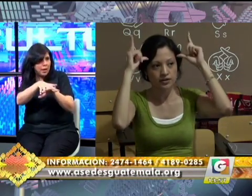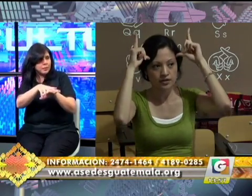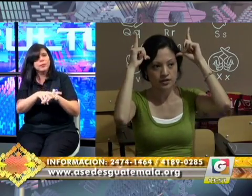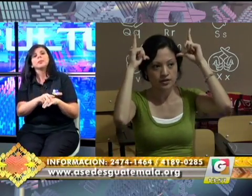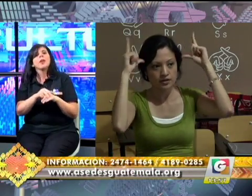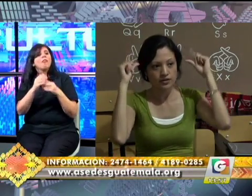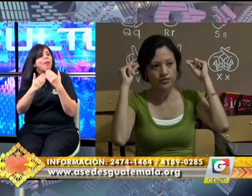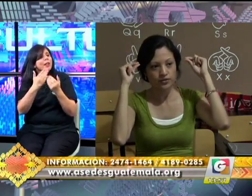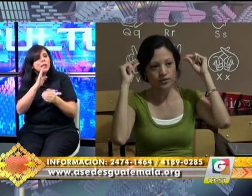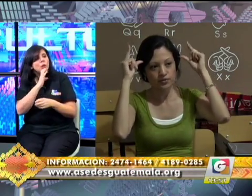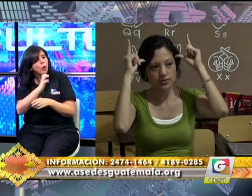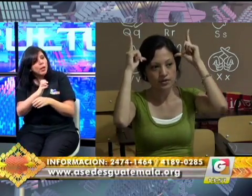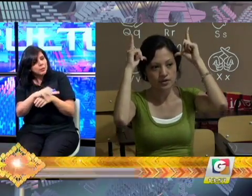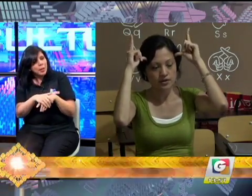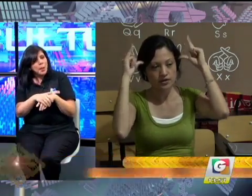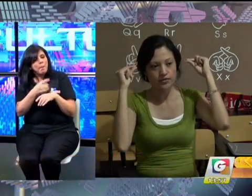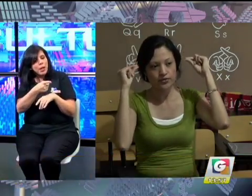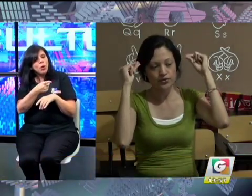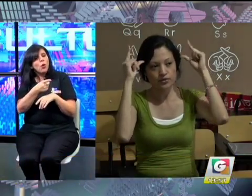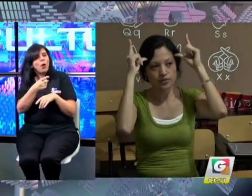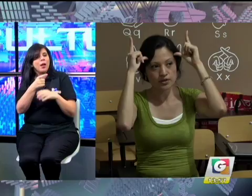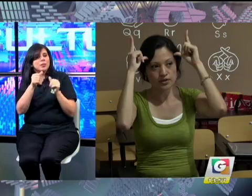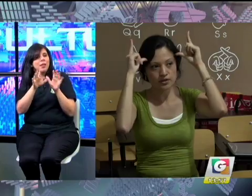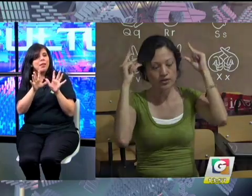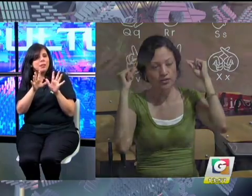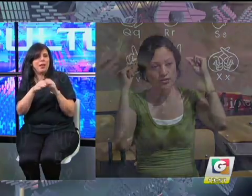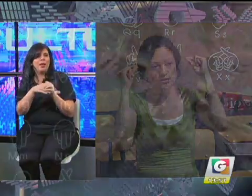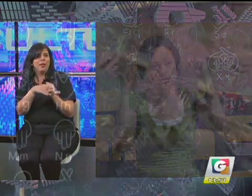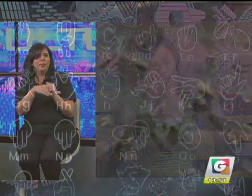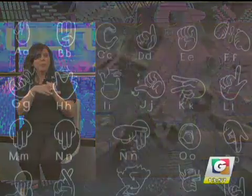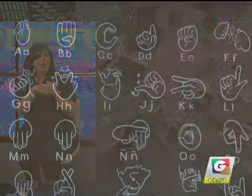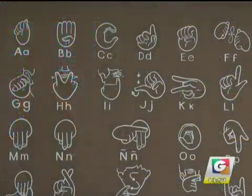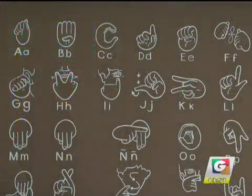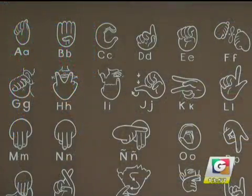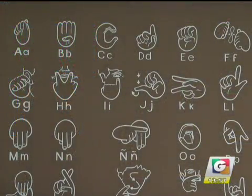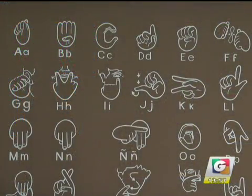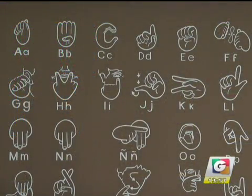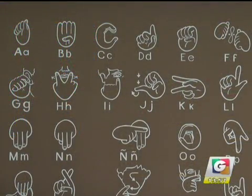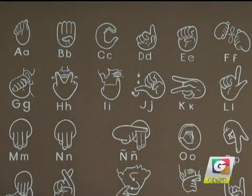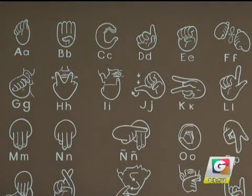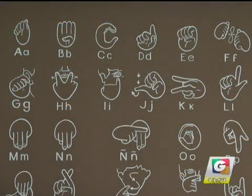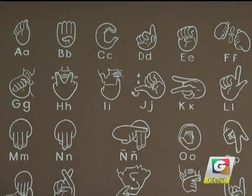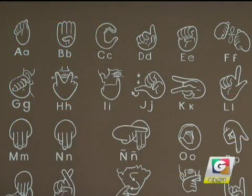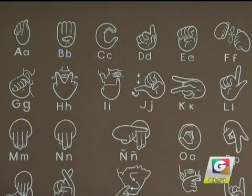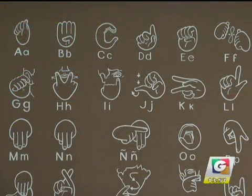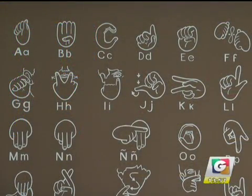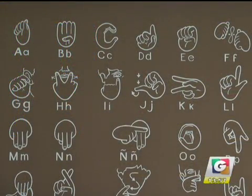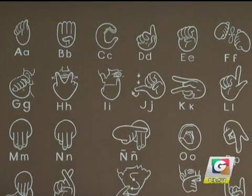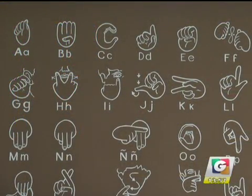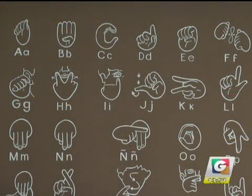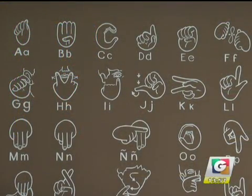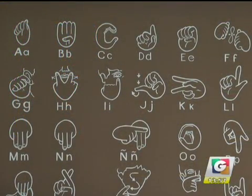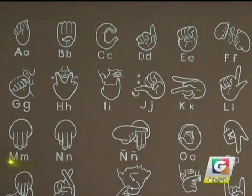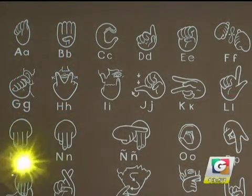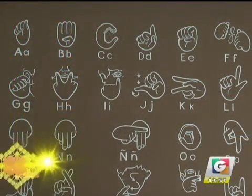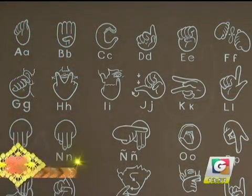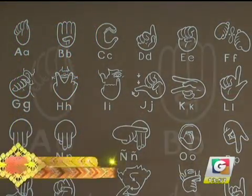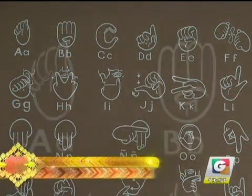integrarse. Fácil no es, pero ACEDES es una asociación donde hay personal de trabajo